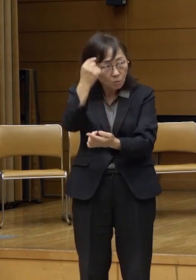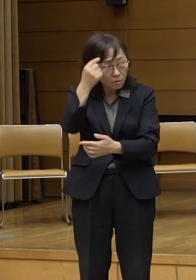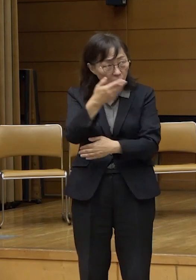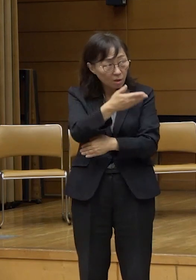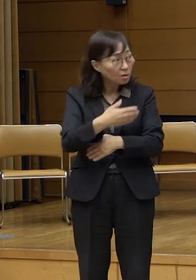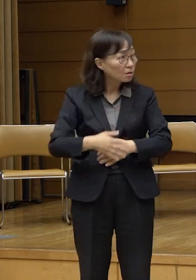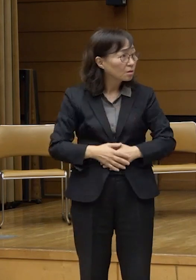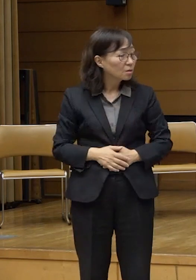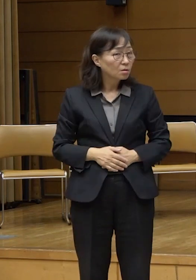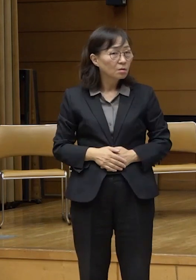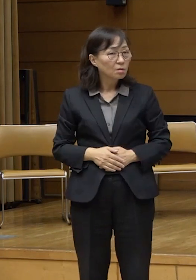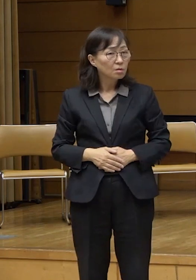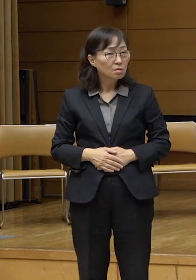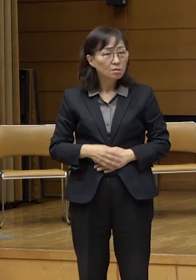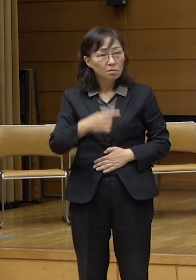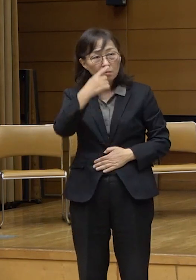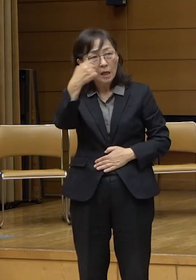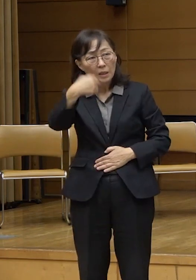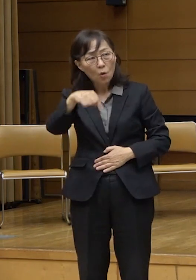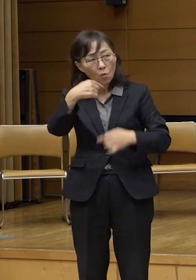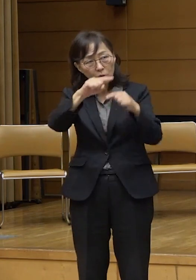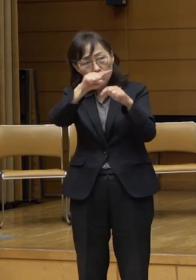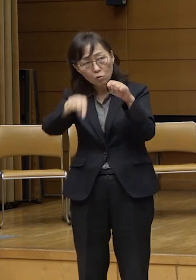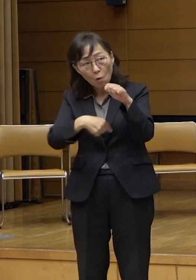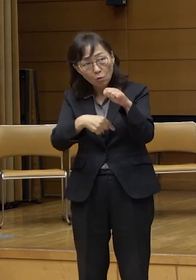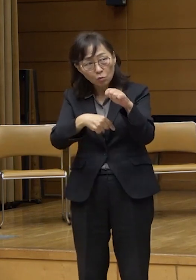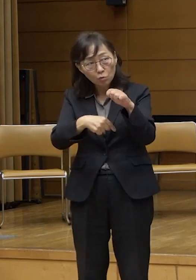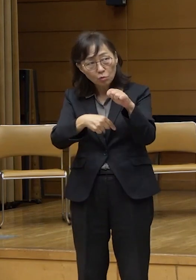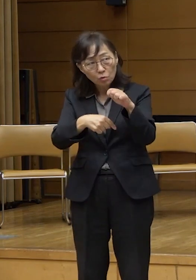それはこっちか、それはじゃあ教育局から。